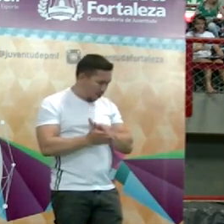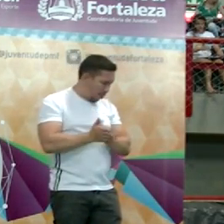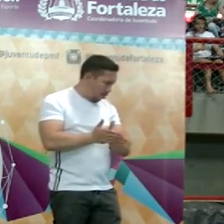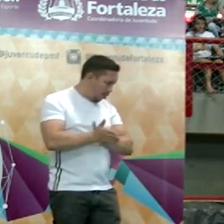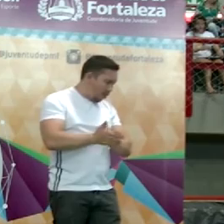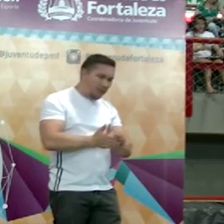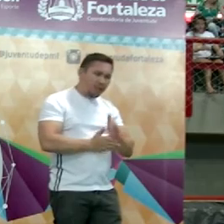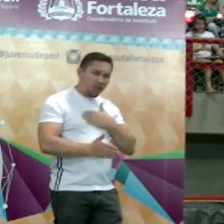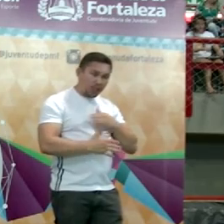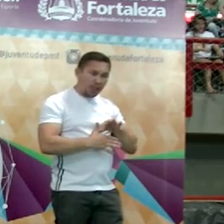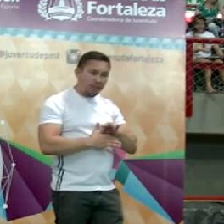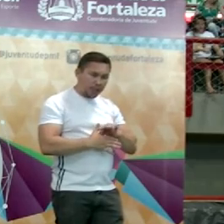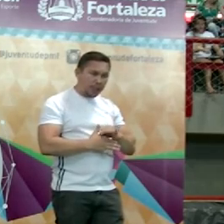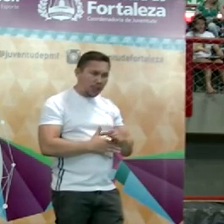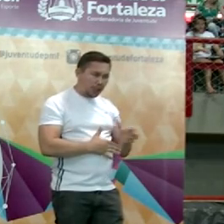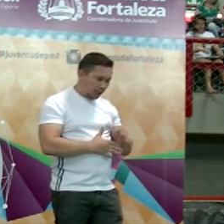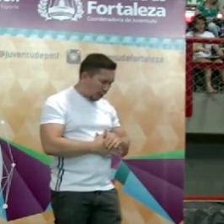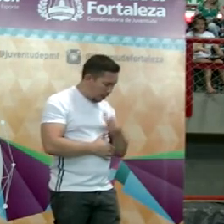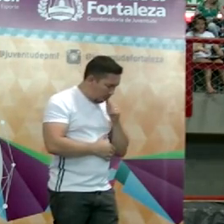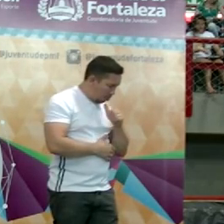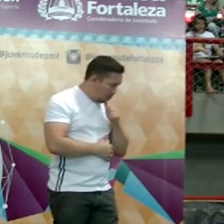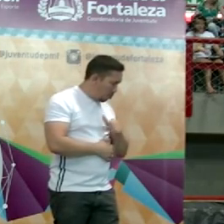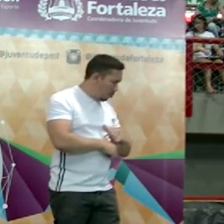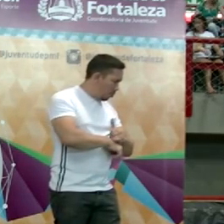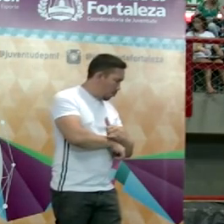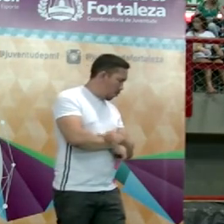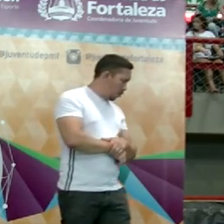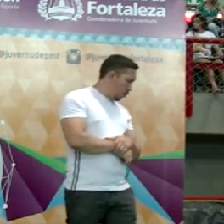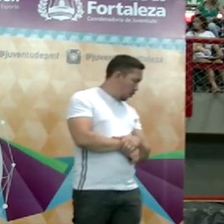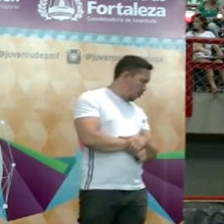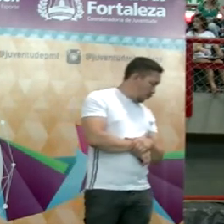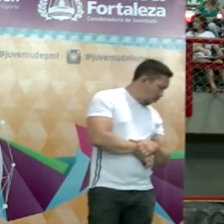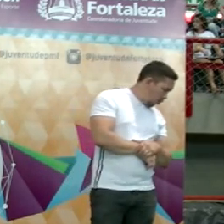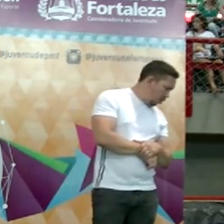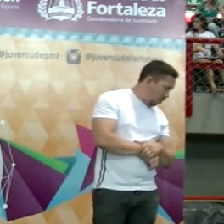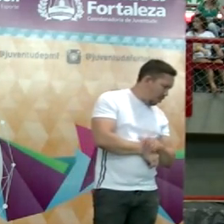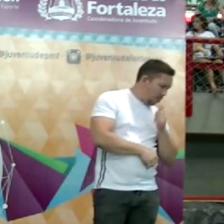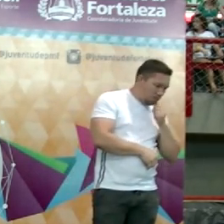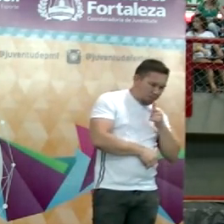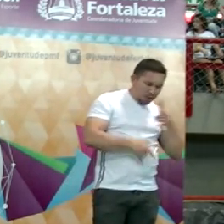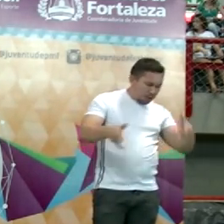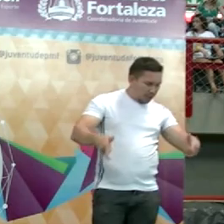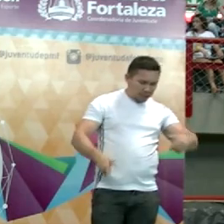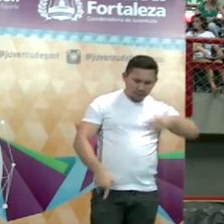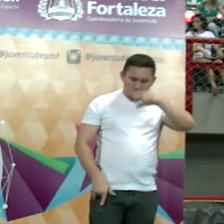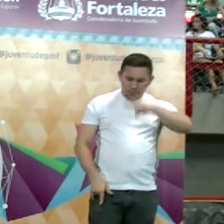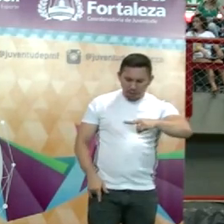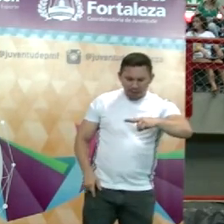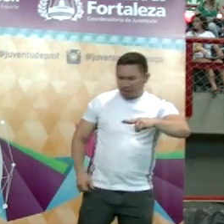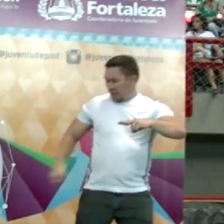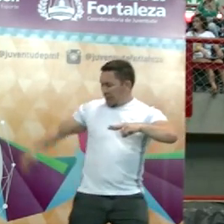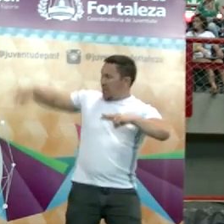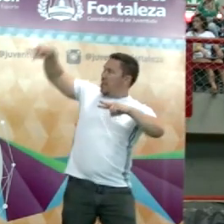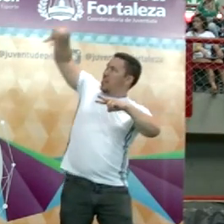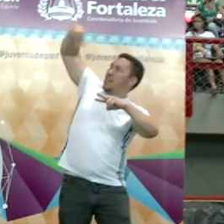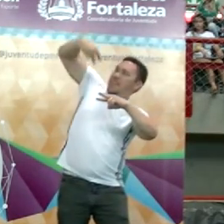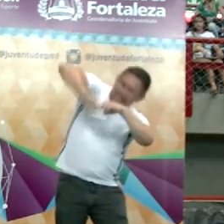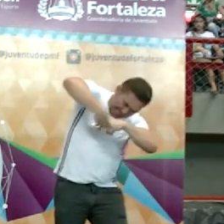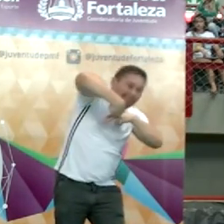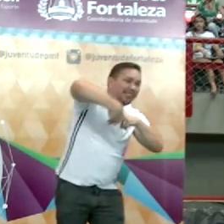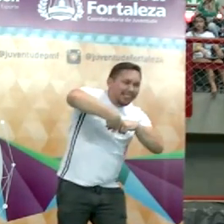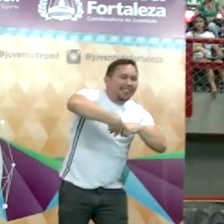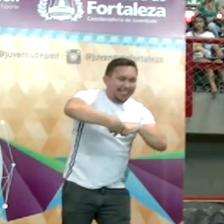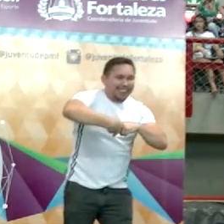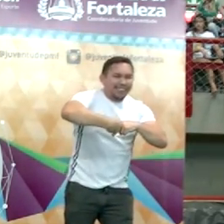de fartura. Ele gostava daquela mulher que ela sozinha ocupava a cama toda. E ele corria e dizia, lá vou eu, bufo,